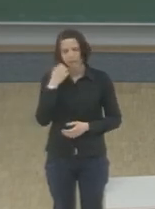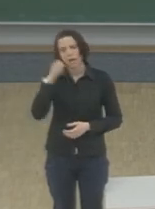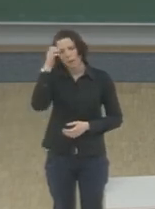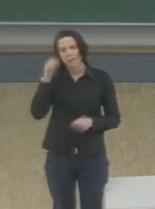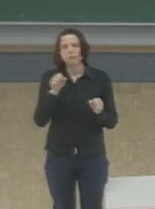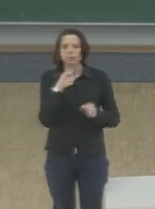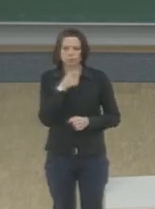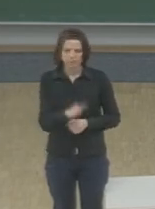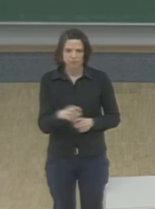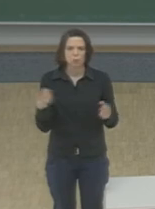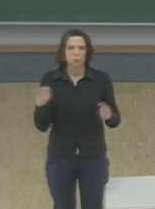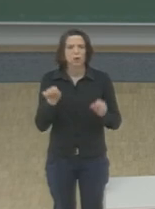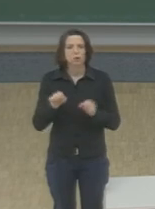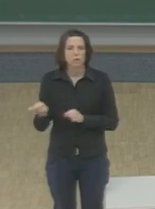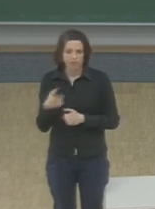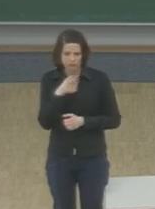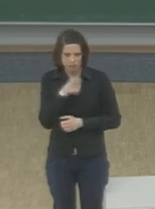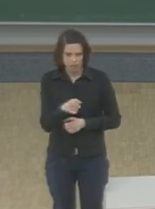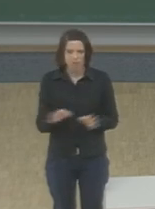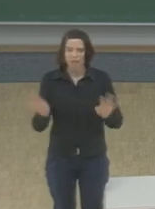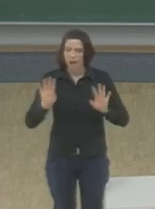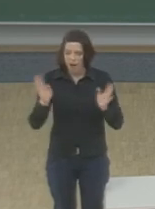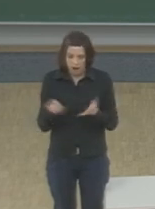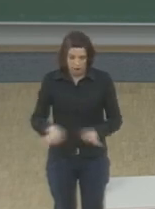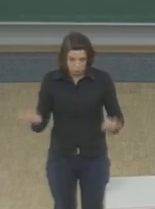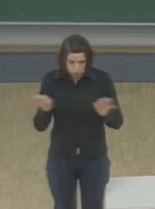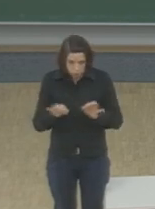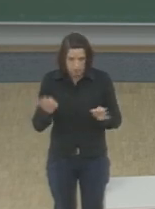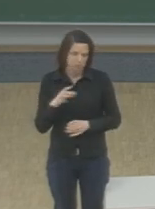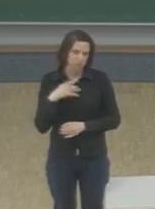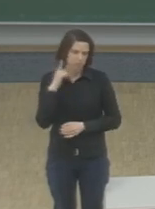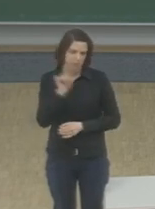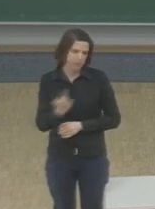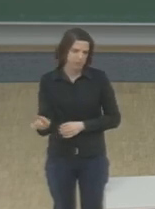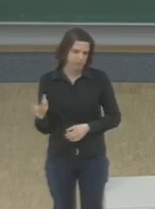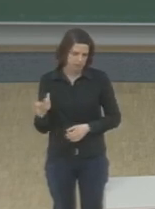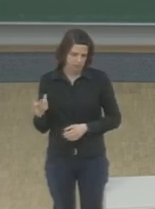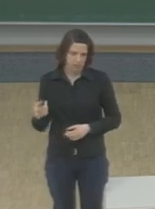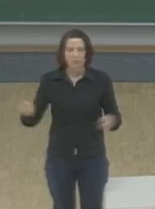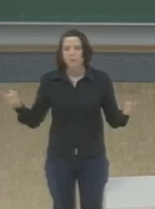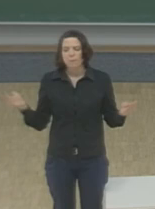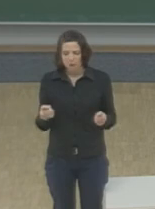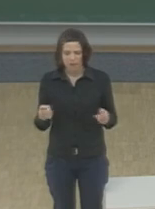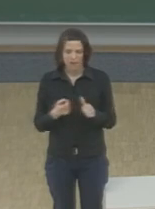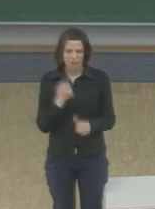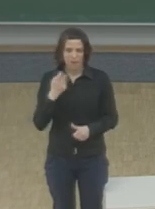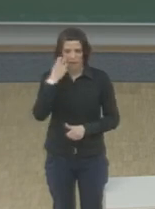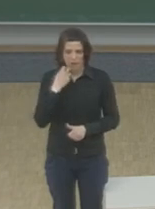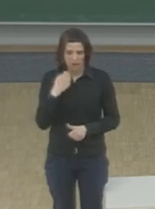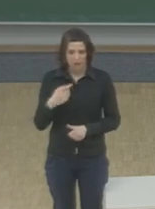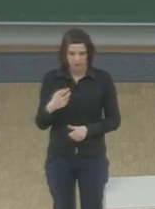am Kompetenzbegriff nun alles schlimm ist, sondern dass alles beides, das althergebrachte, zum Teil